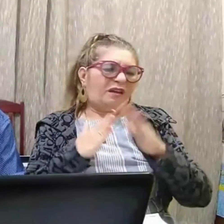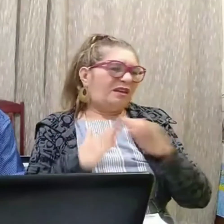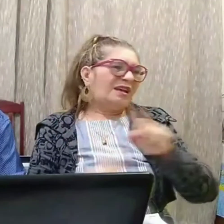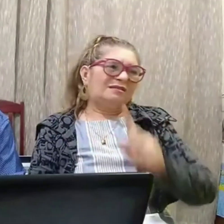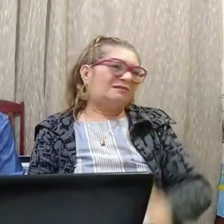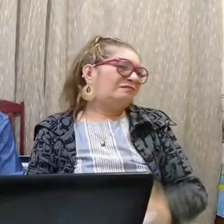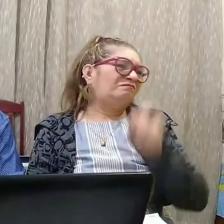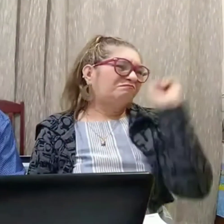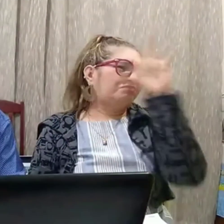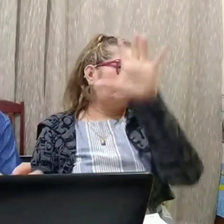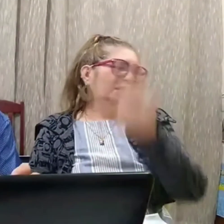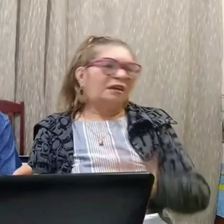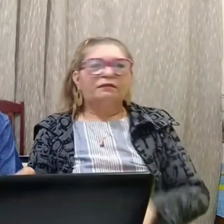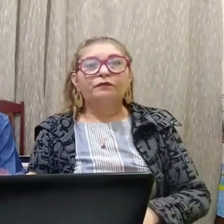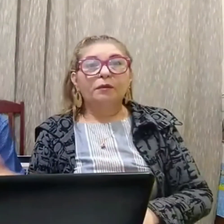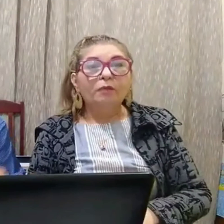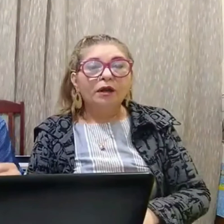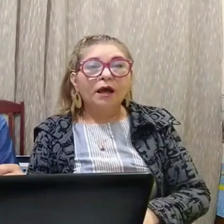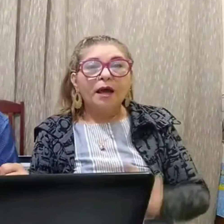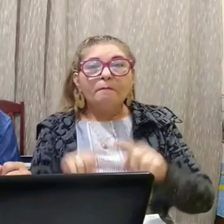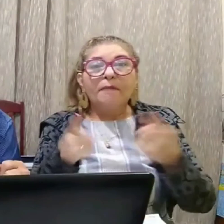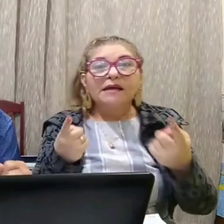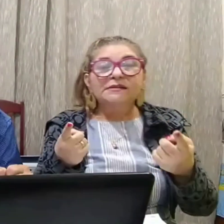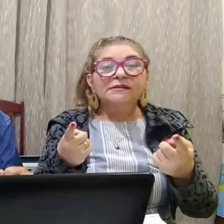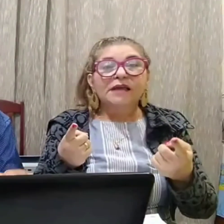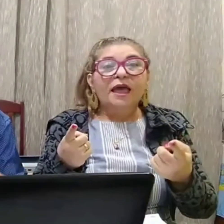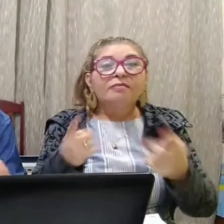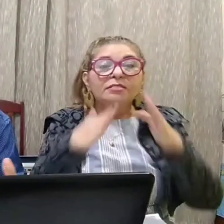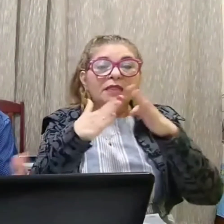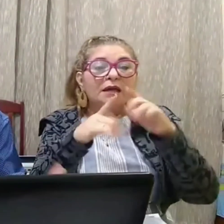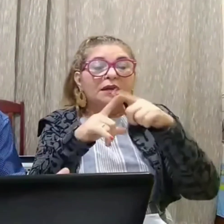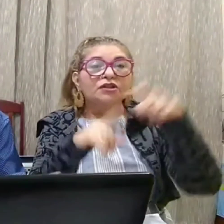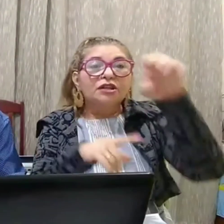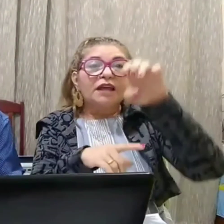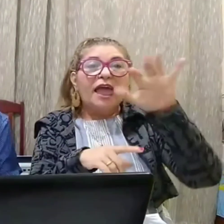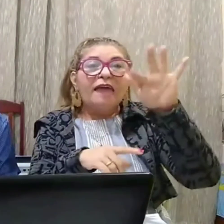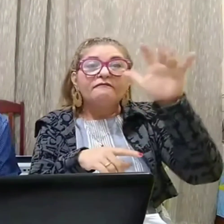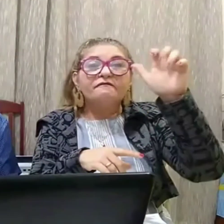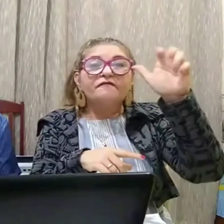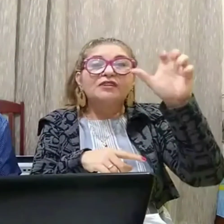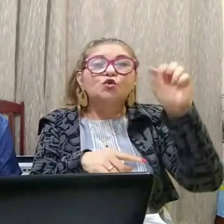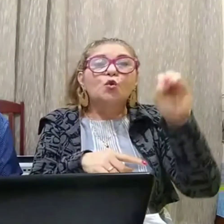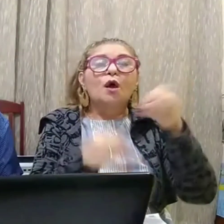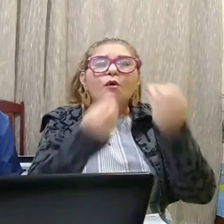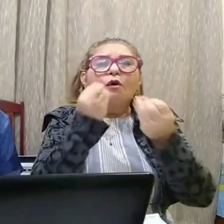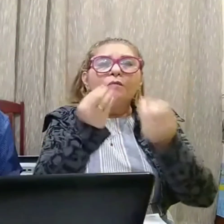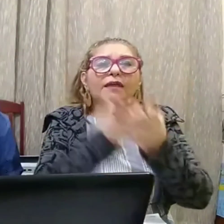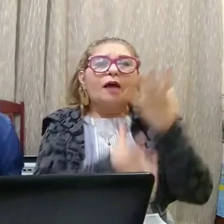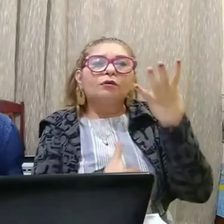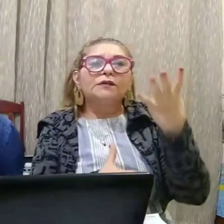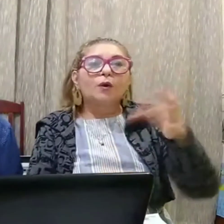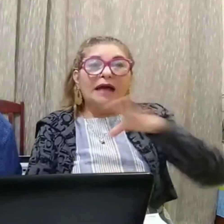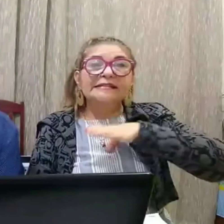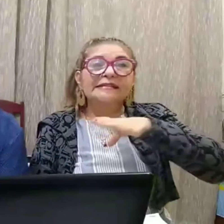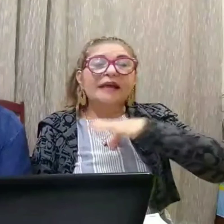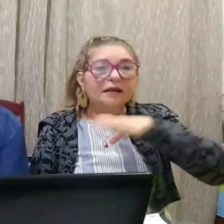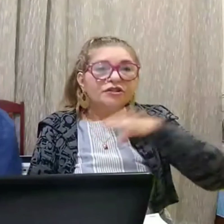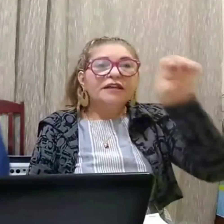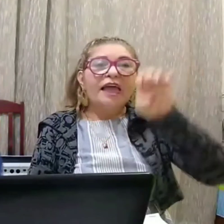embora. Mas e na igreja de Éfeso, como foi? Como é que isso aconteceu? A cidade de